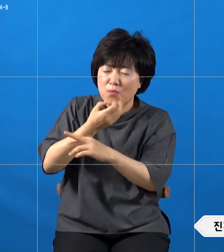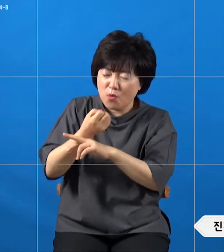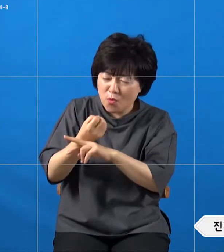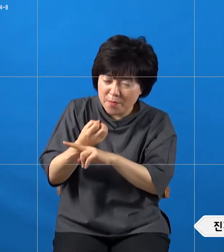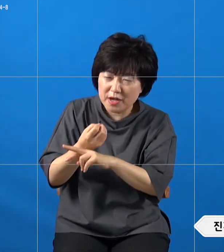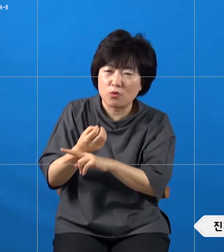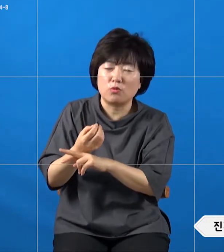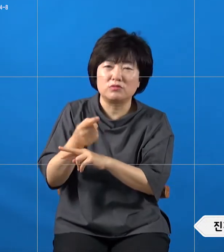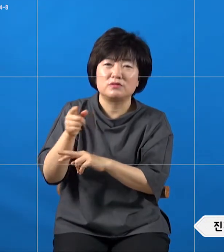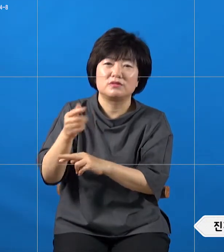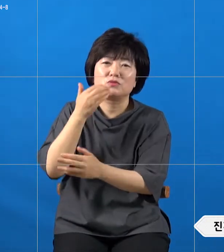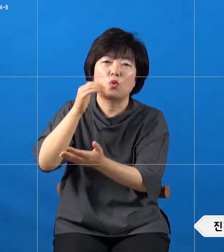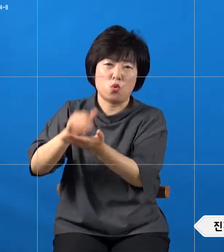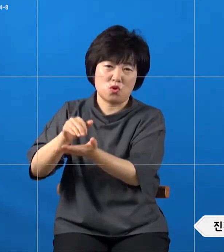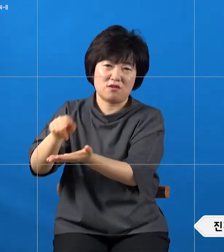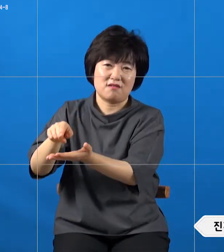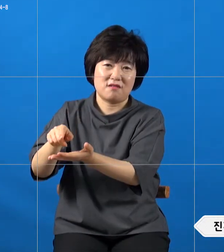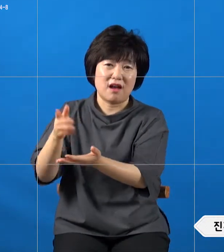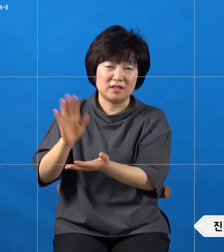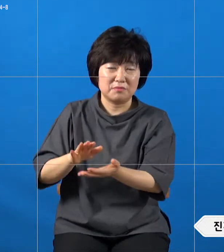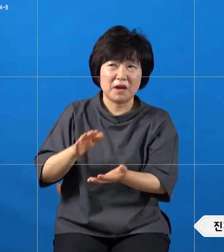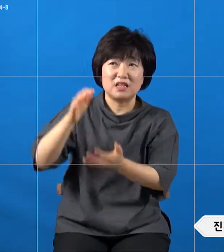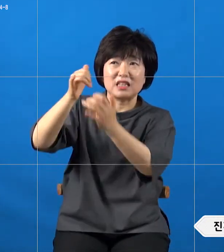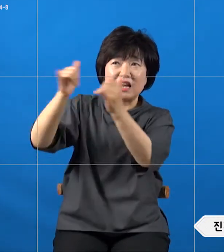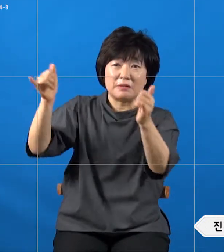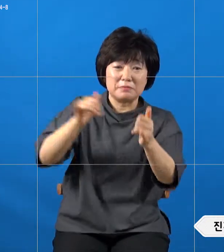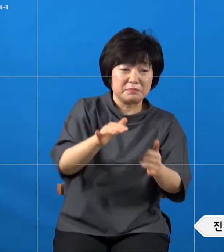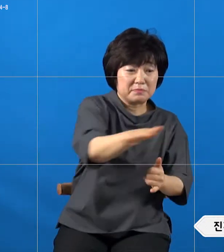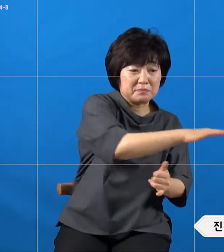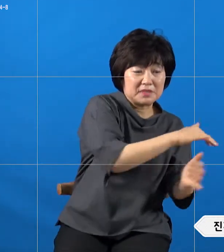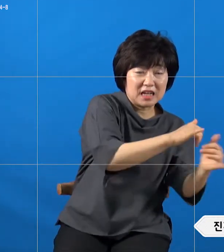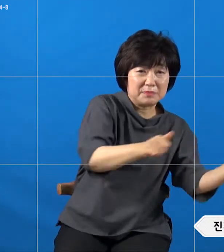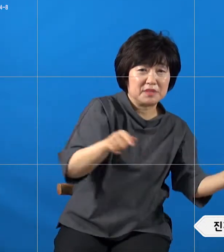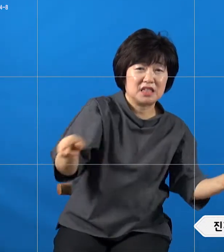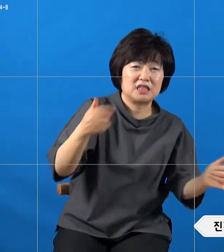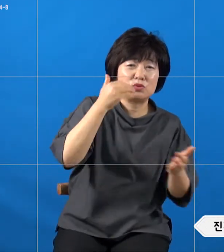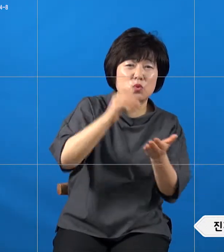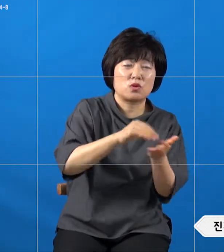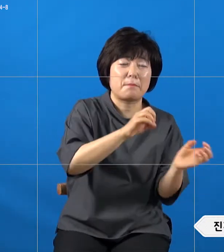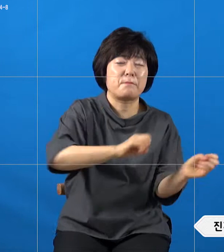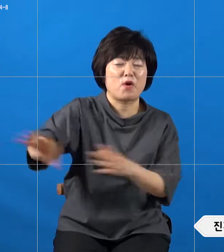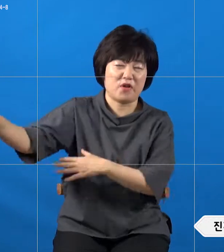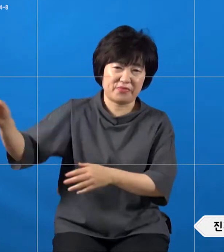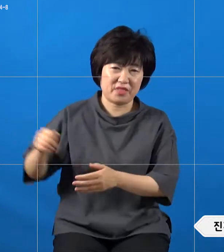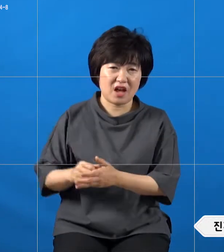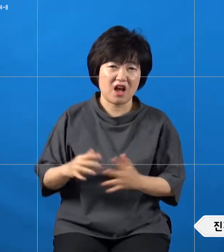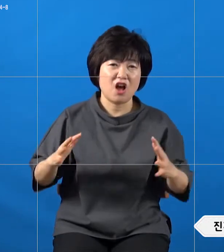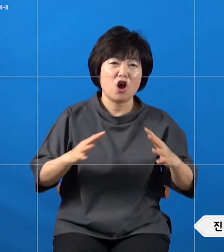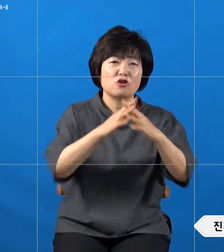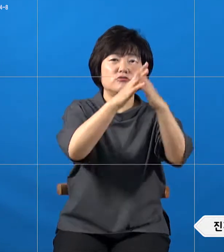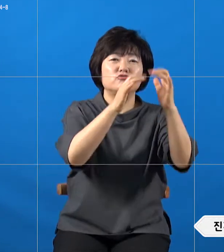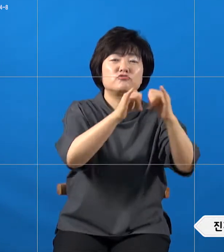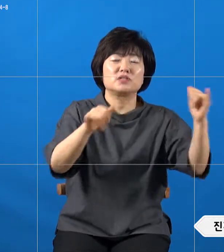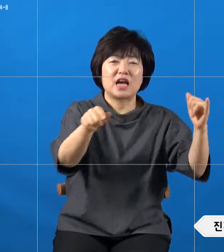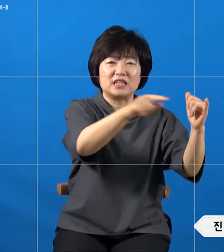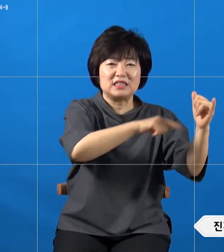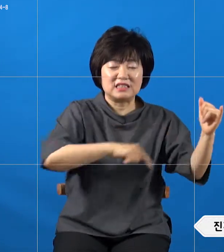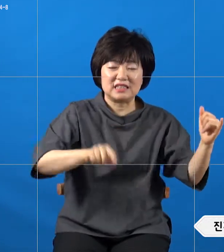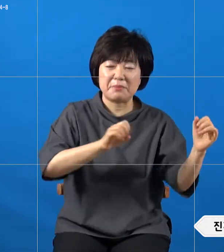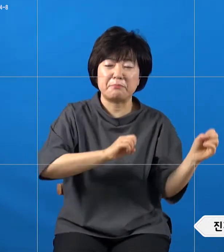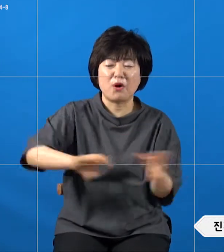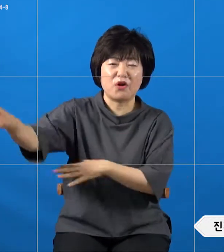돌이었지만 사람들에게 버림을 받았다고 말합니다. 건축자들에게 내어 던짐을